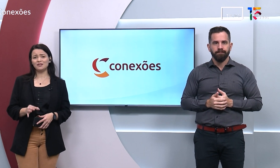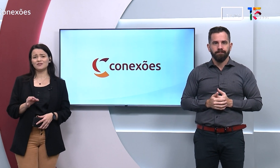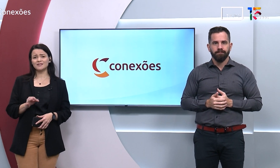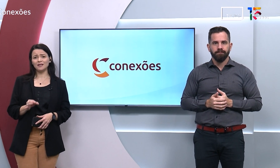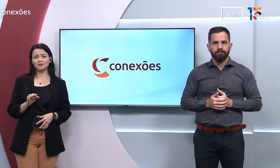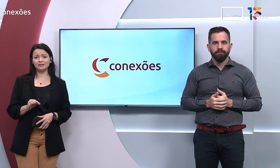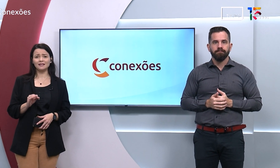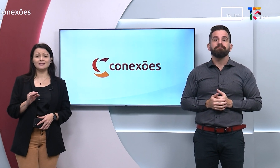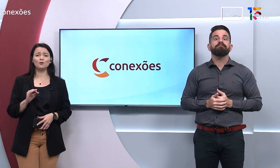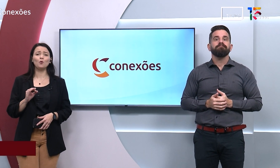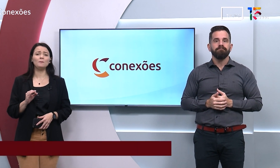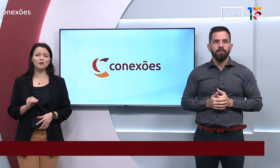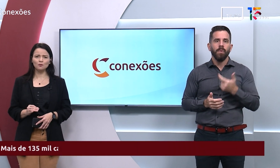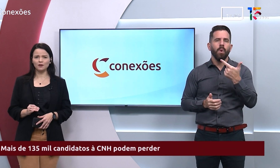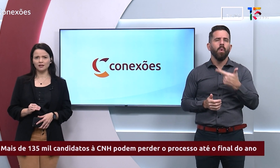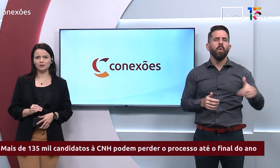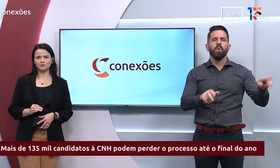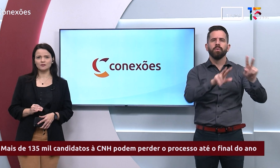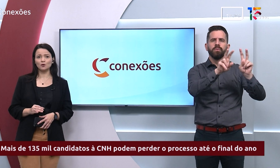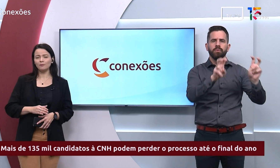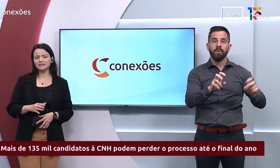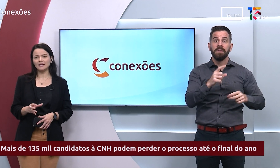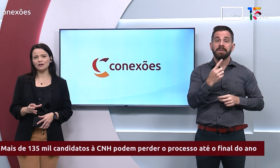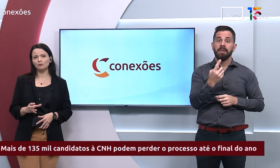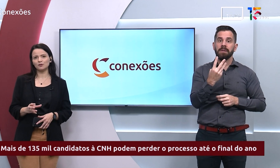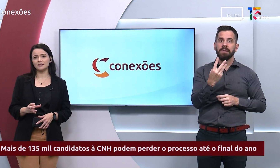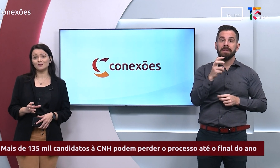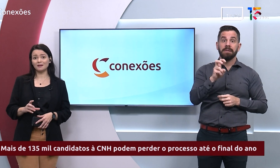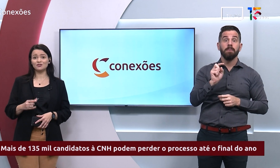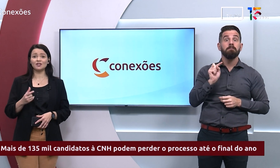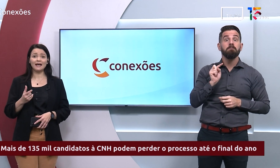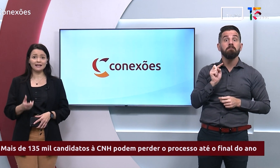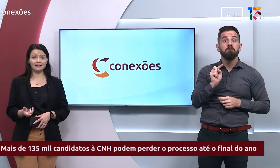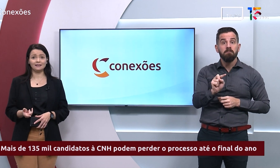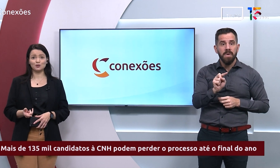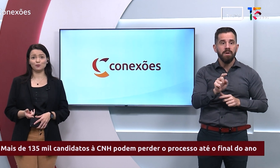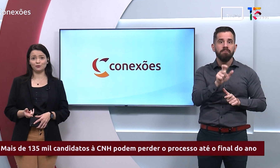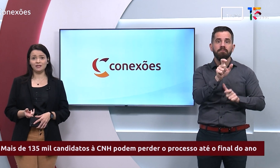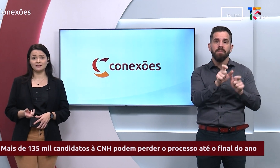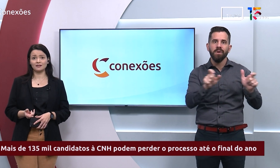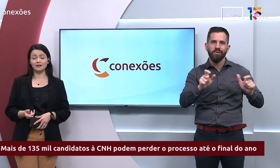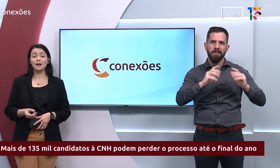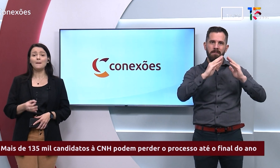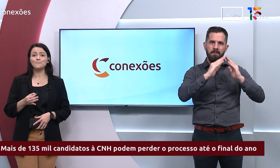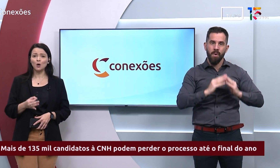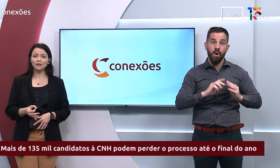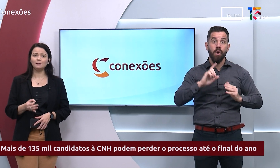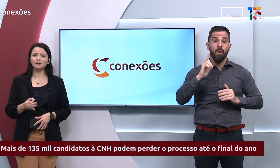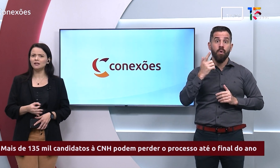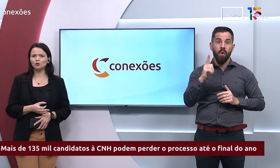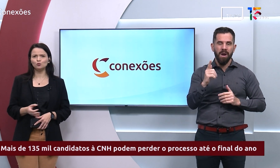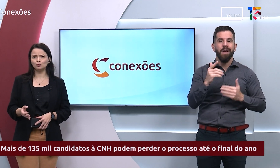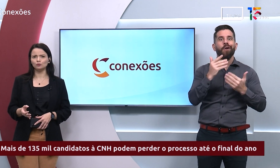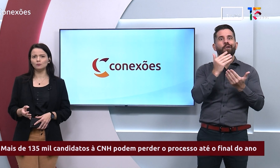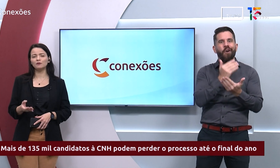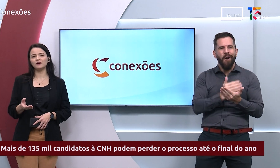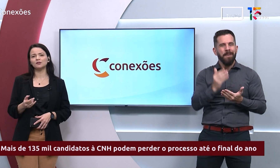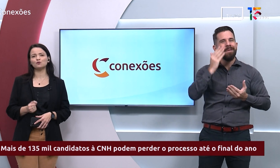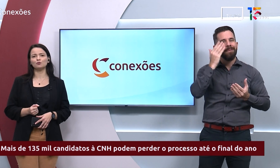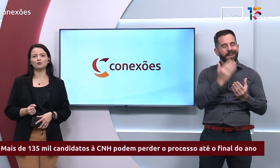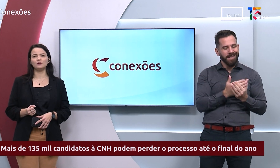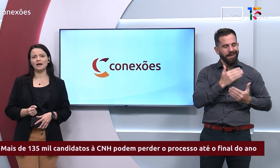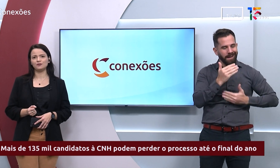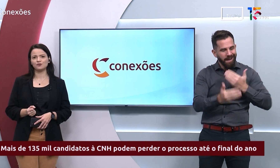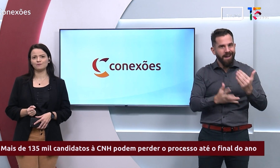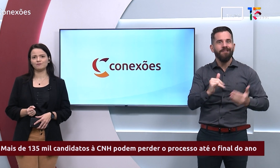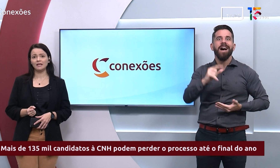Bom, e mais de 135 mil goianos que começaram o processo para tirar a carteira de motorista podem perder tudo por falta